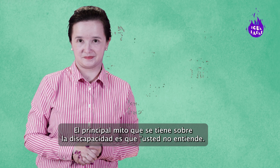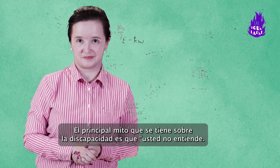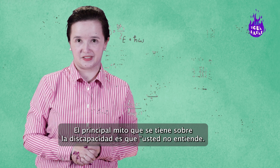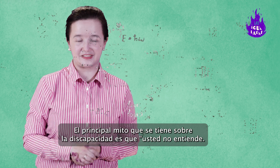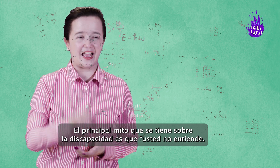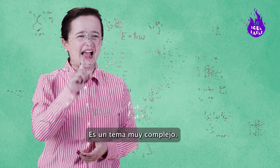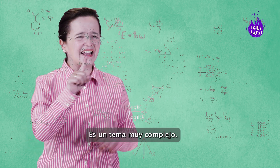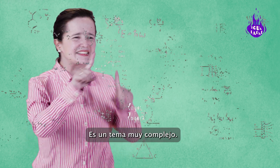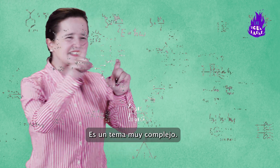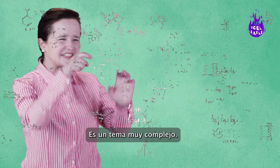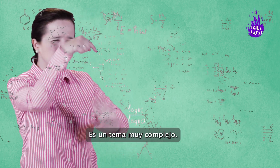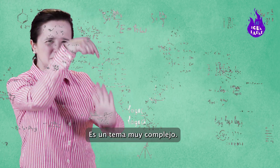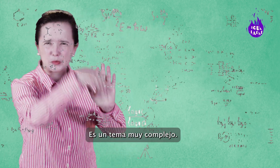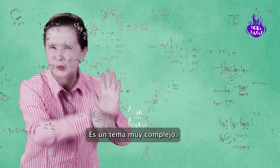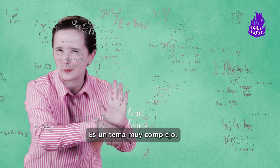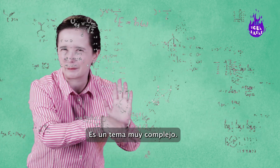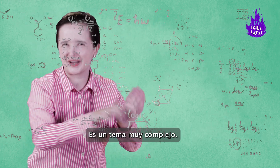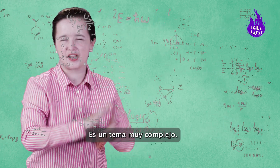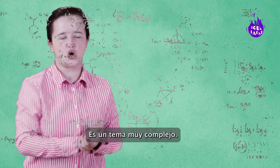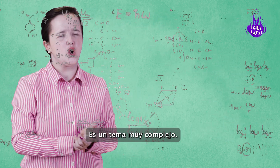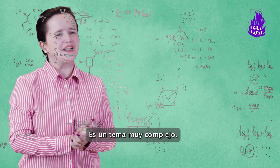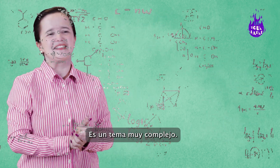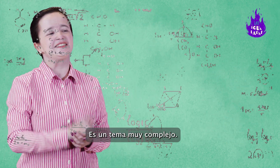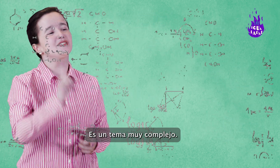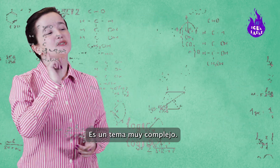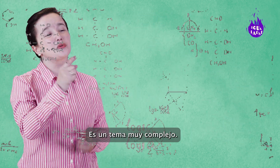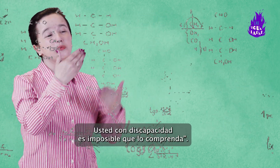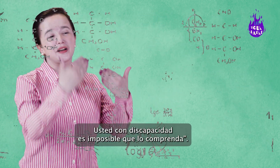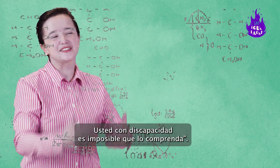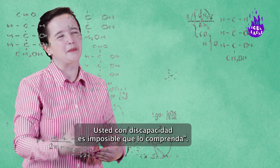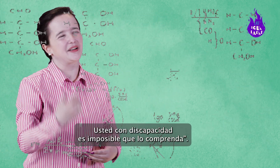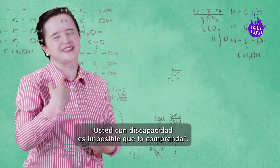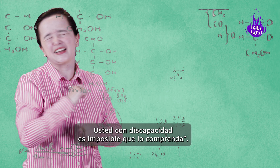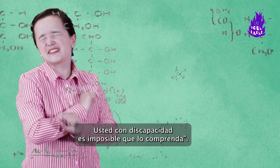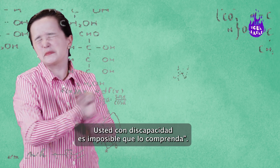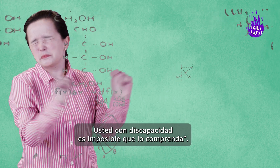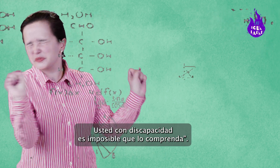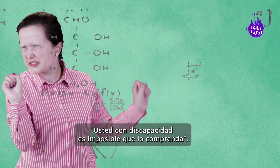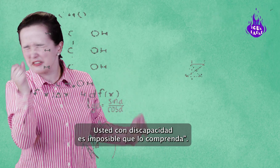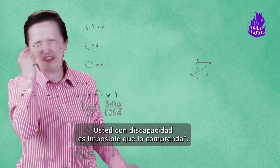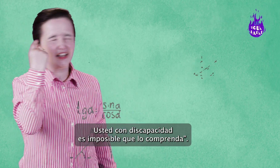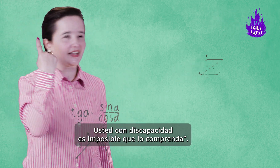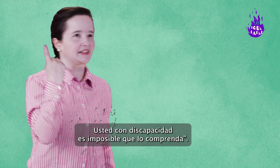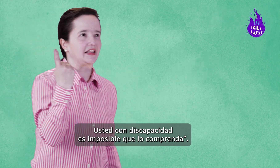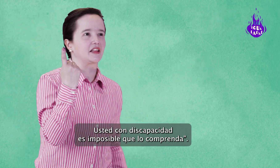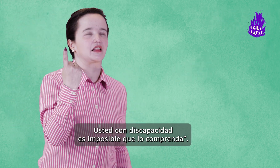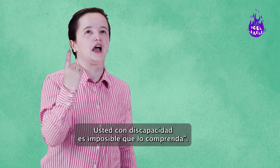no entiende, es un tema muy complejo. No, usted con discapacidad es imposible que lo comprenda.